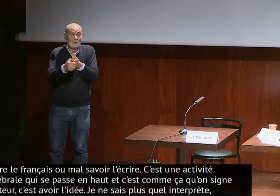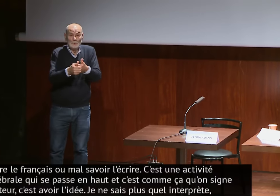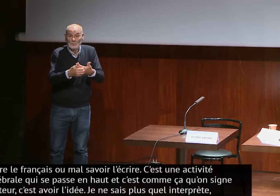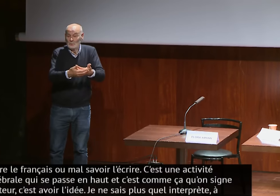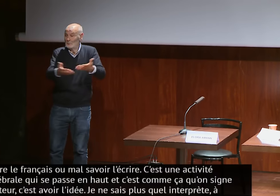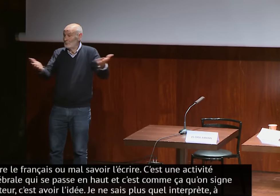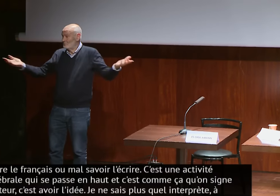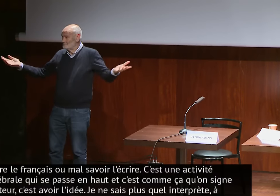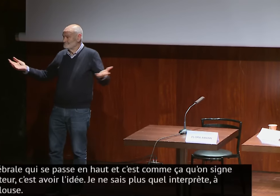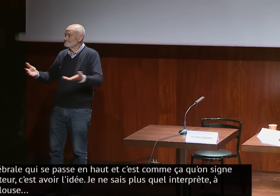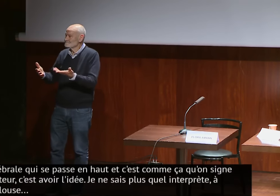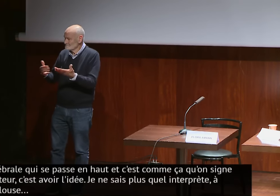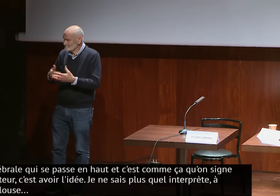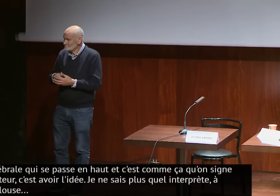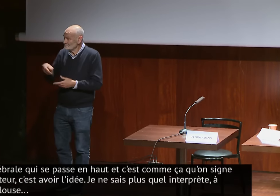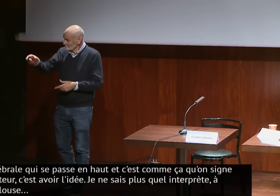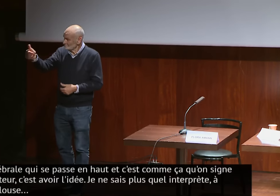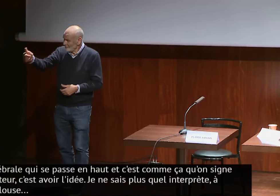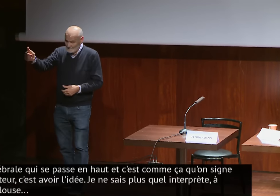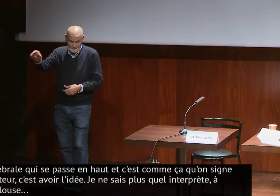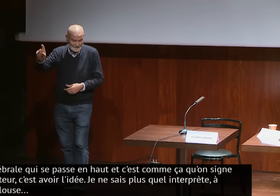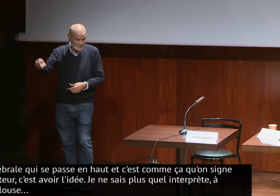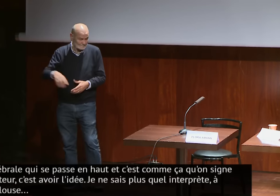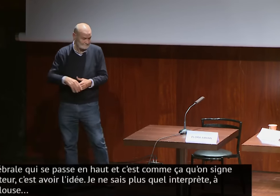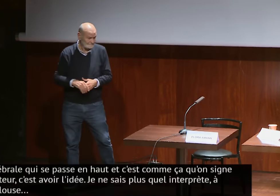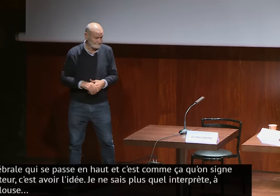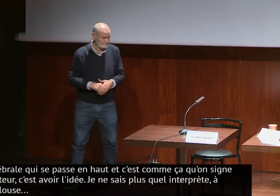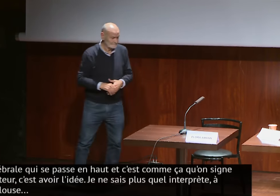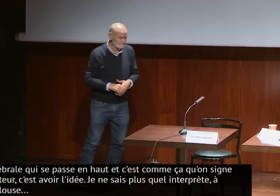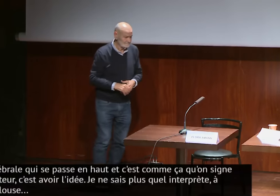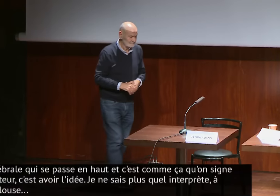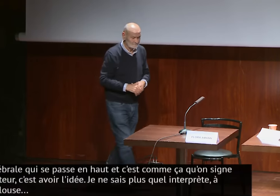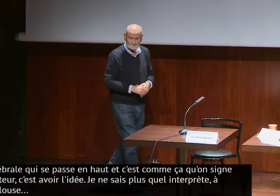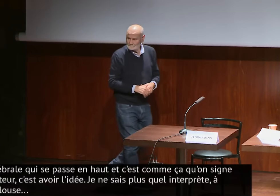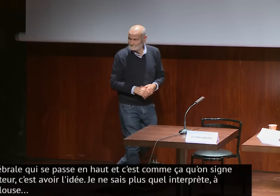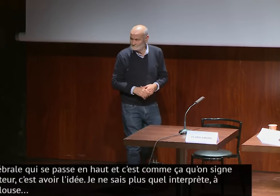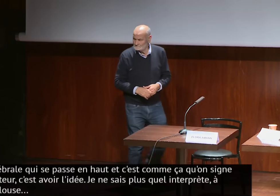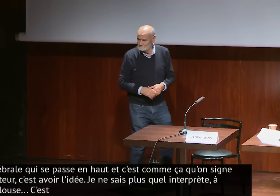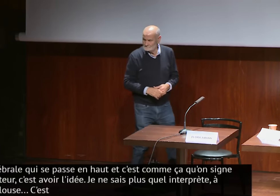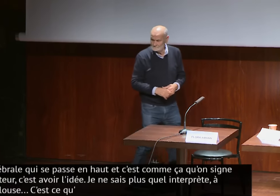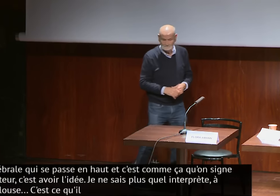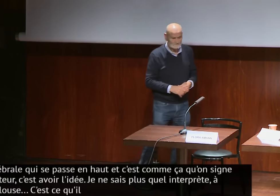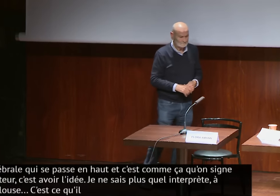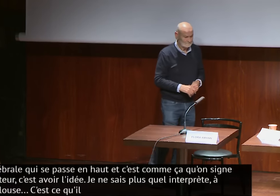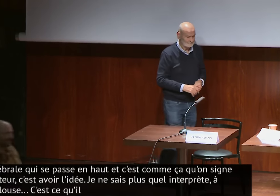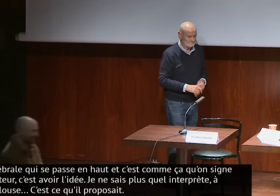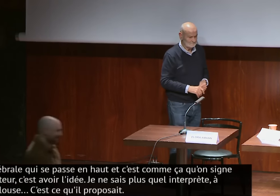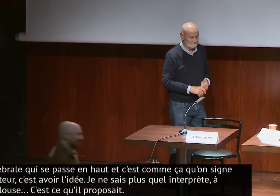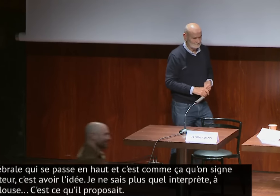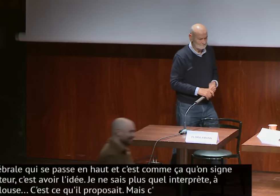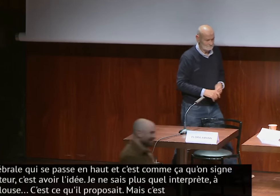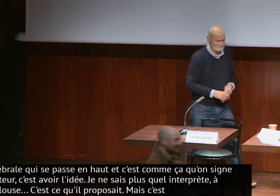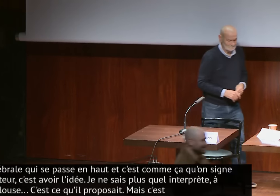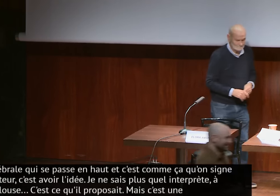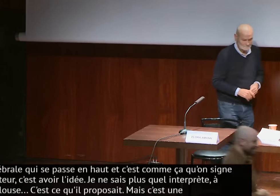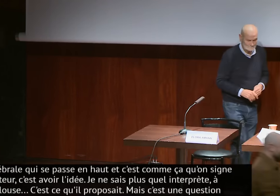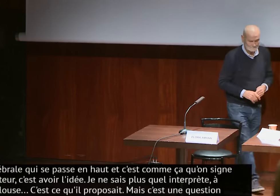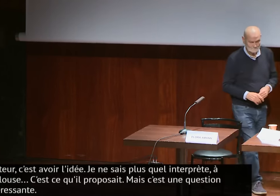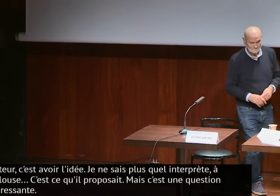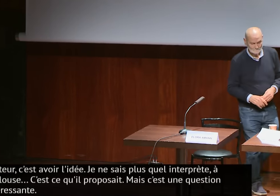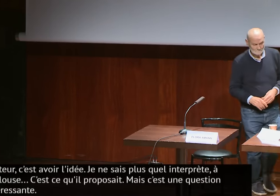je sais pas, hein, c'est ce qu'il proposait, mais c'est une question intéressante que tu poses là. Merci.